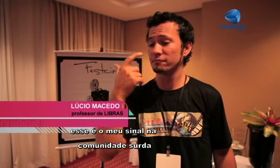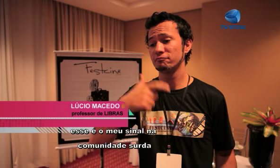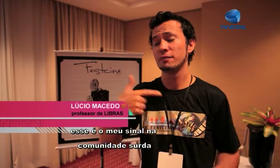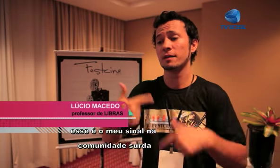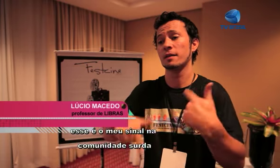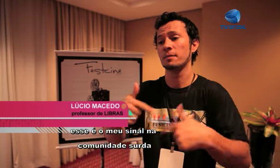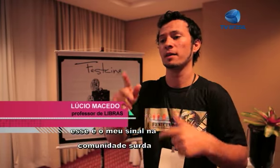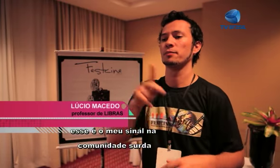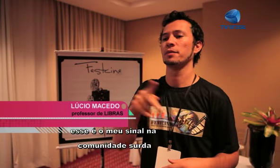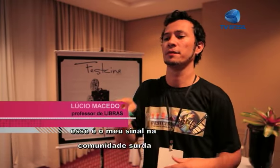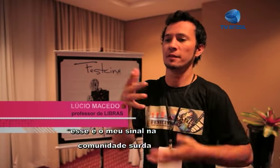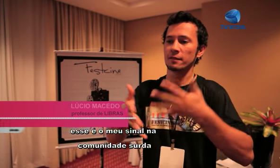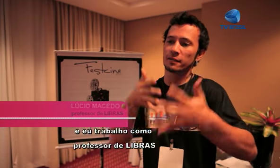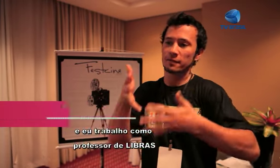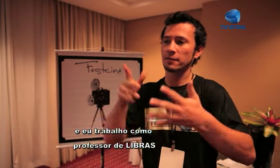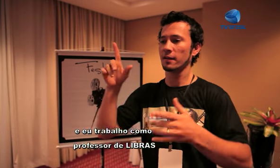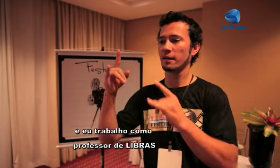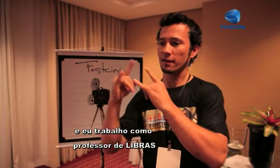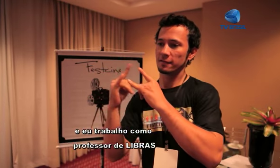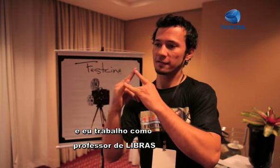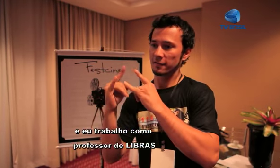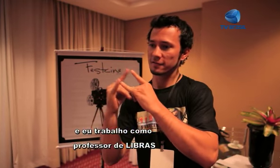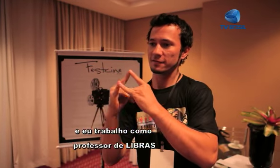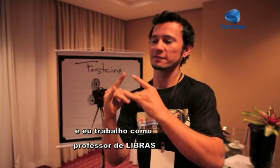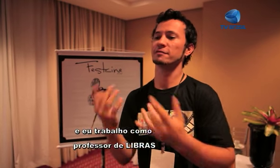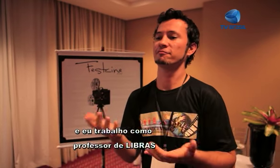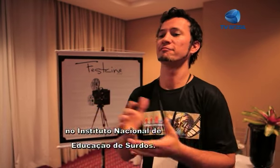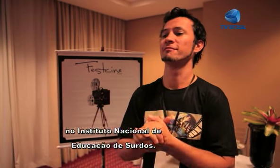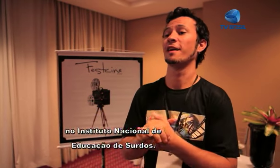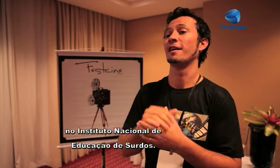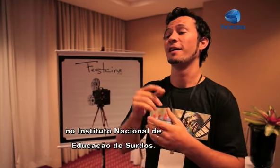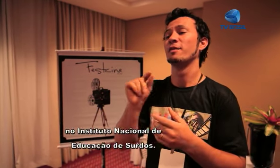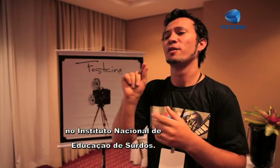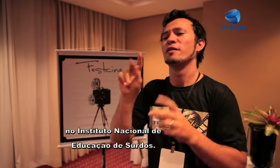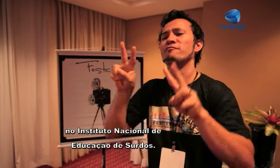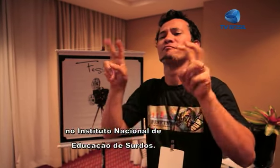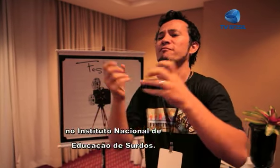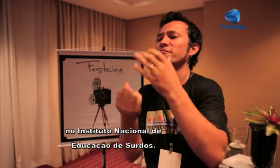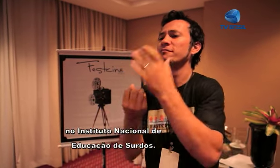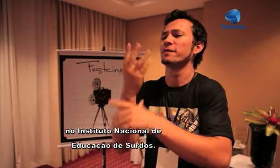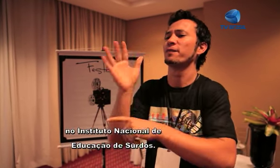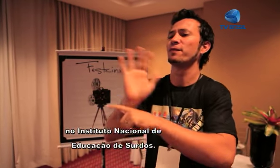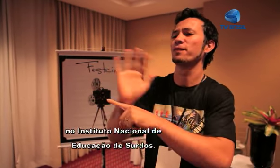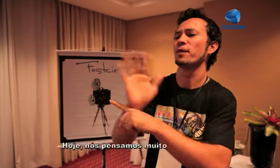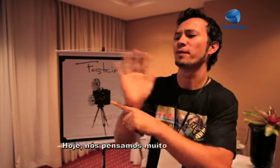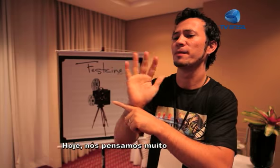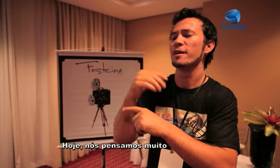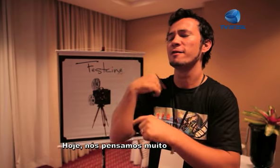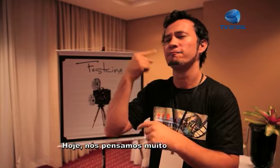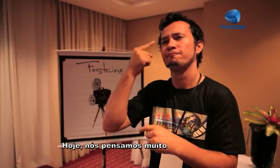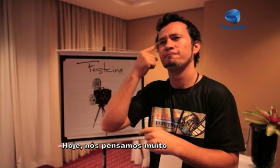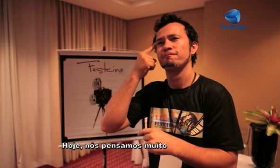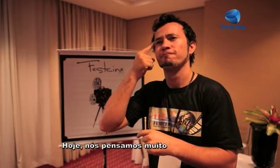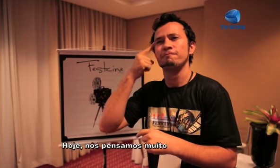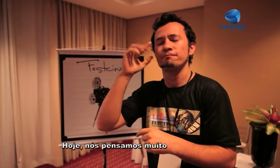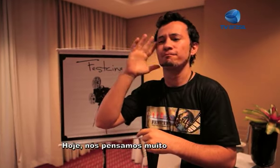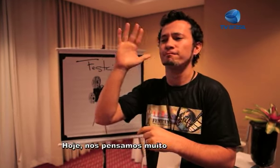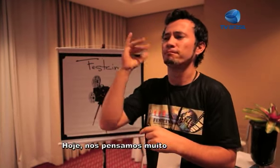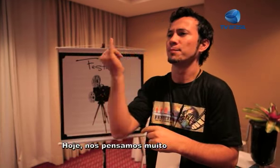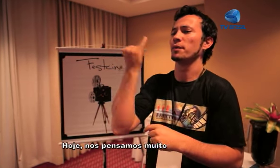comunidade surda e eu trabalho como professor de Libras no Instituto Nacional de Educação de Surdos. E hoje nós pensamos muito